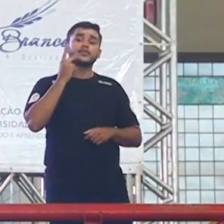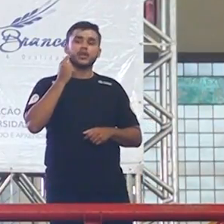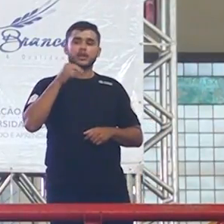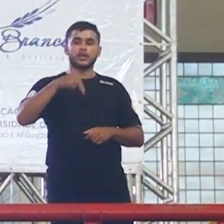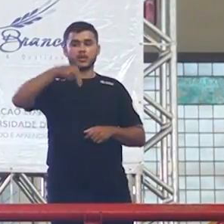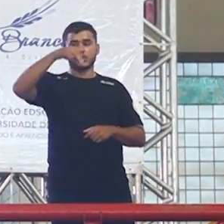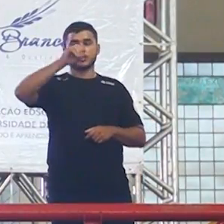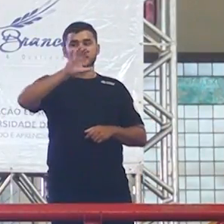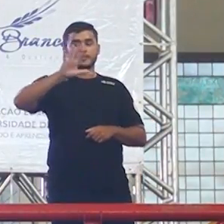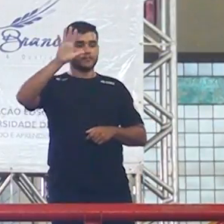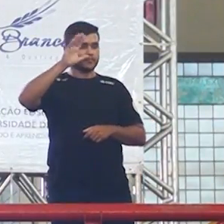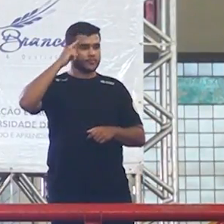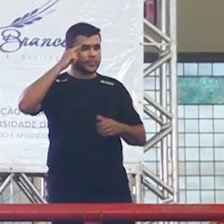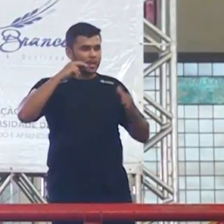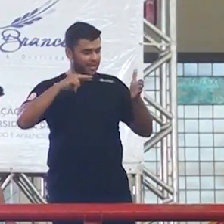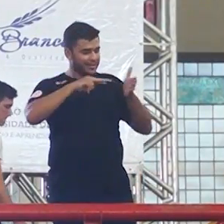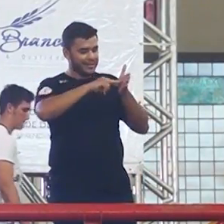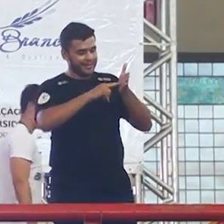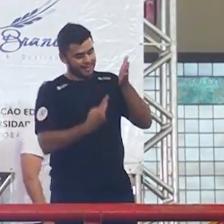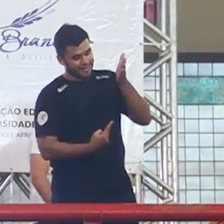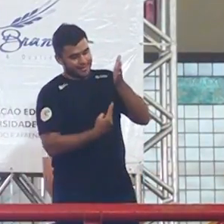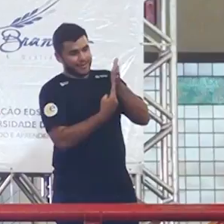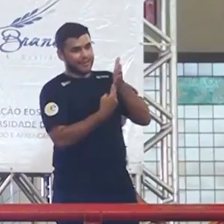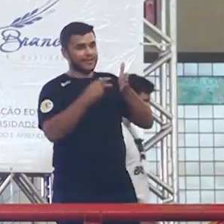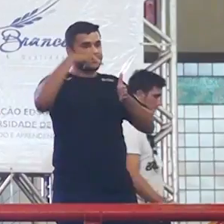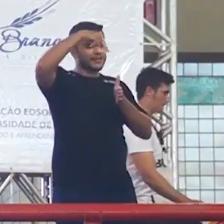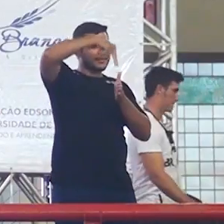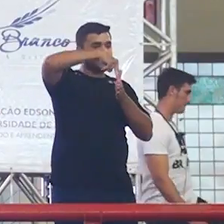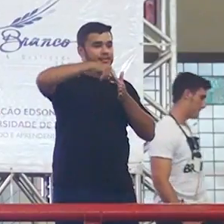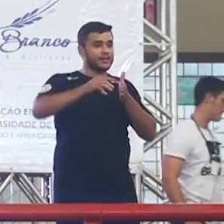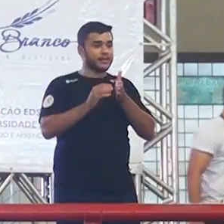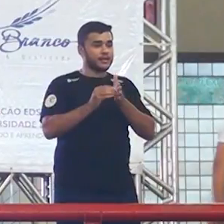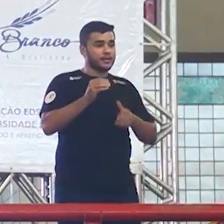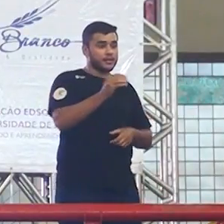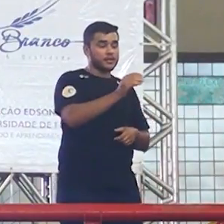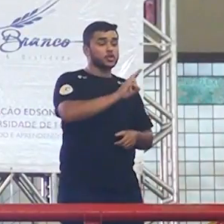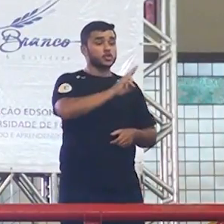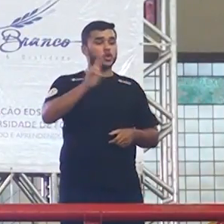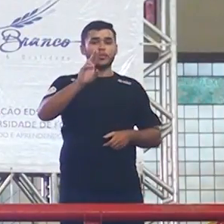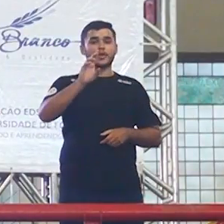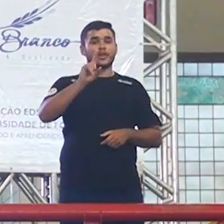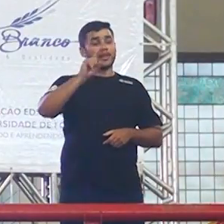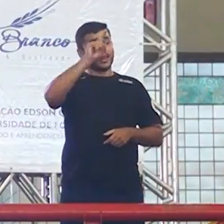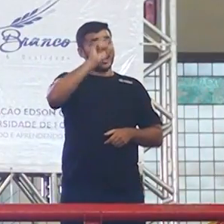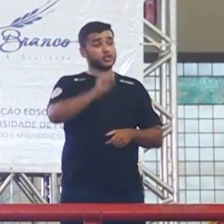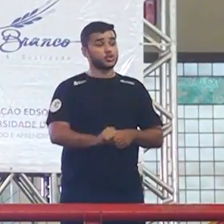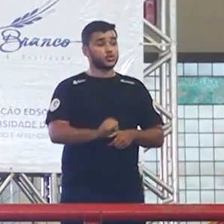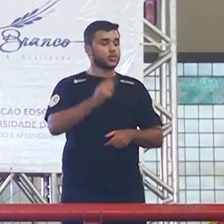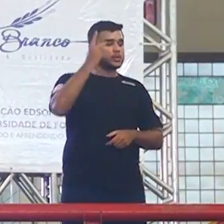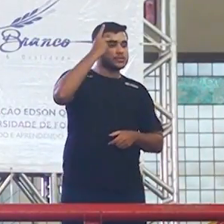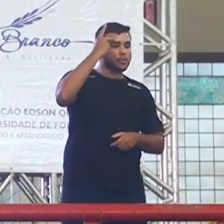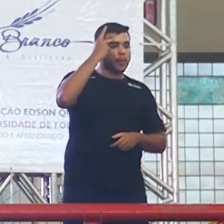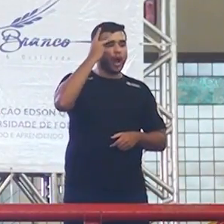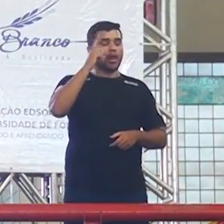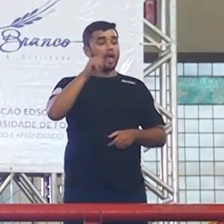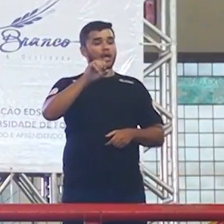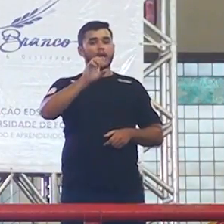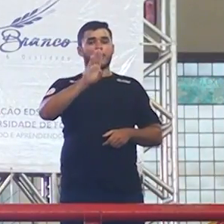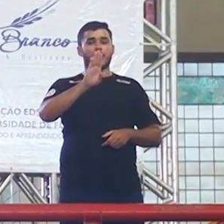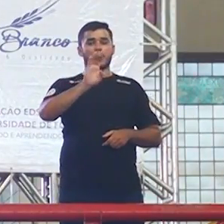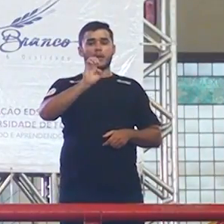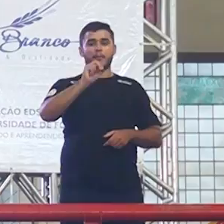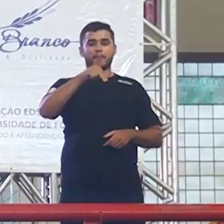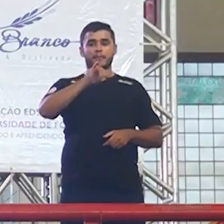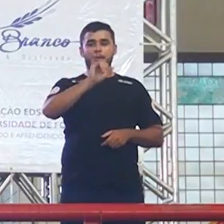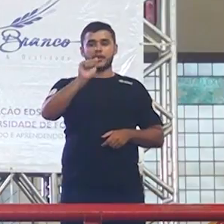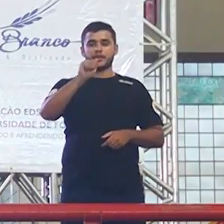Pelo símbolozinho, parece um T, né não? Mas lá no sul chama-se isso de Benjamin. Tá certo, pessoal? Então, se no Enem por